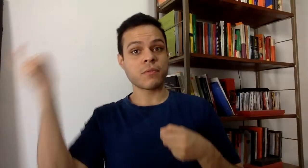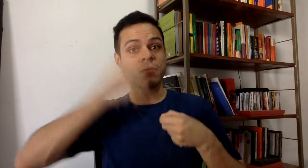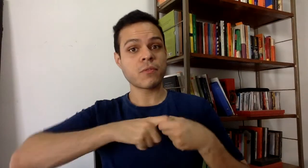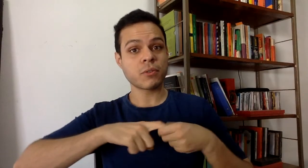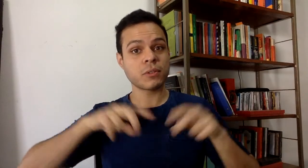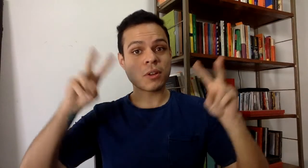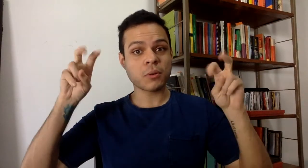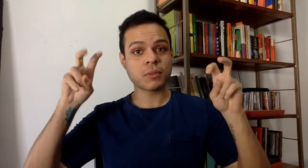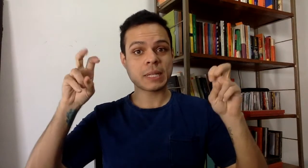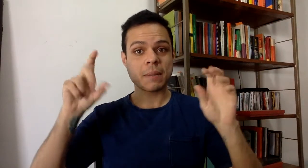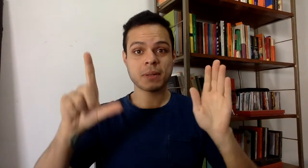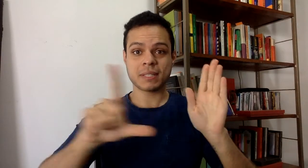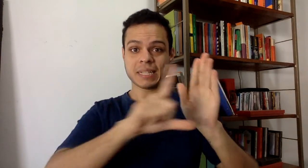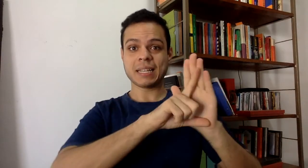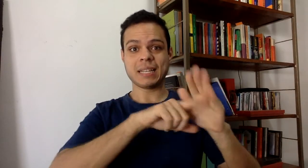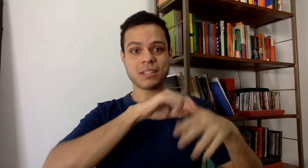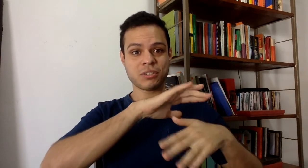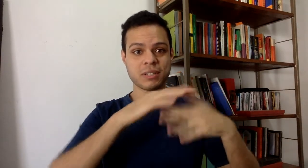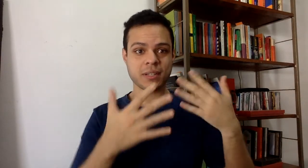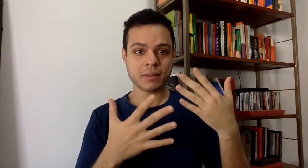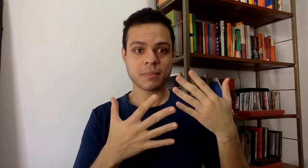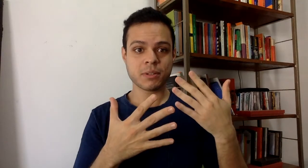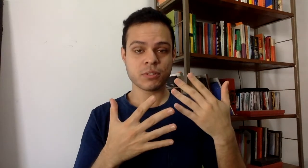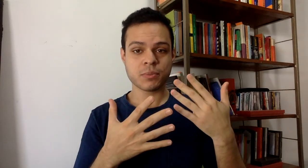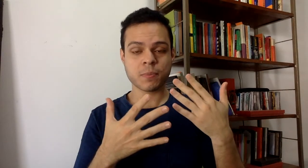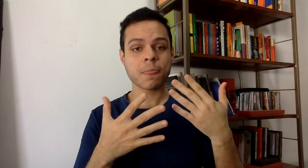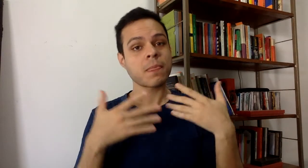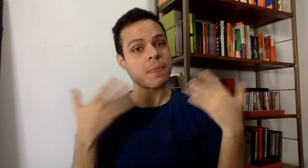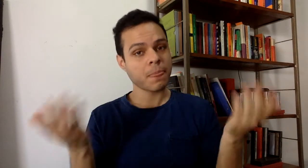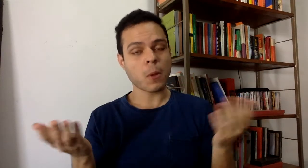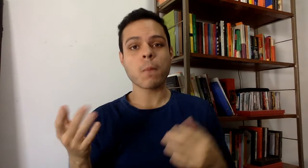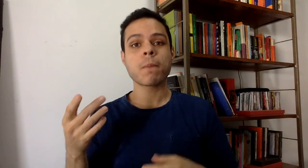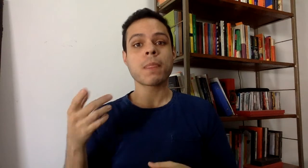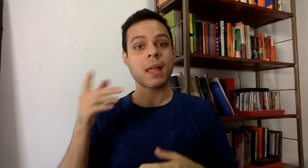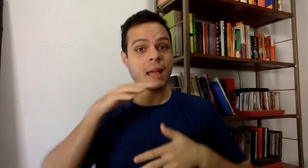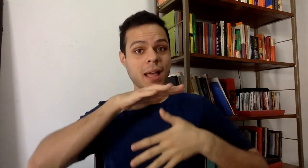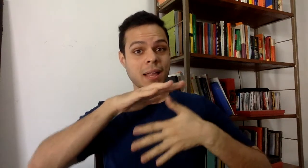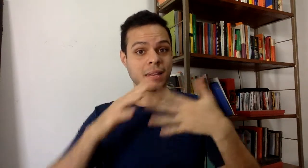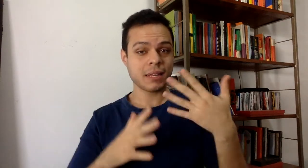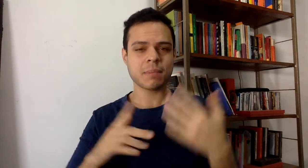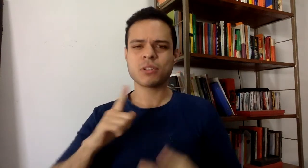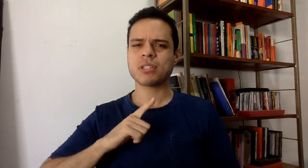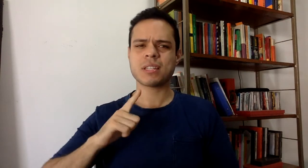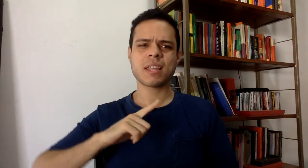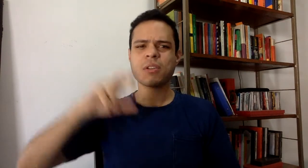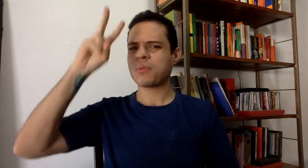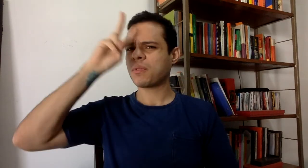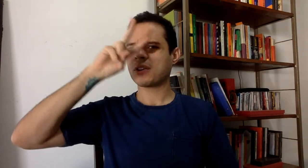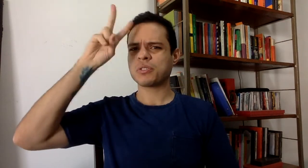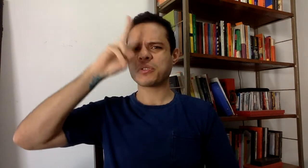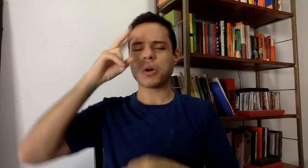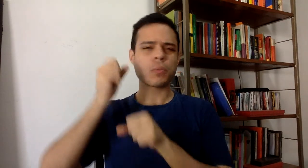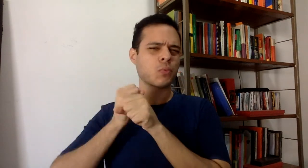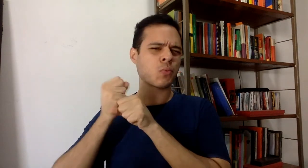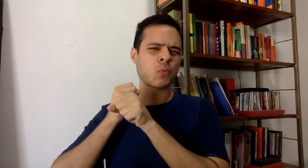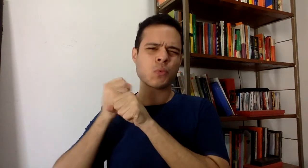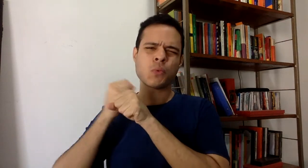Voltando para o tema da legislação da Libras, A Libras tem uma história